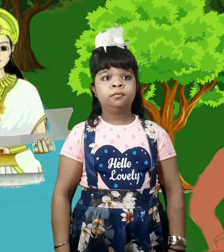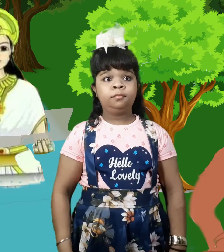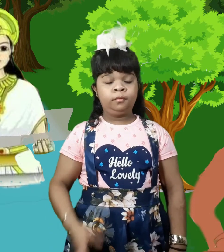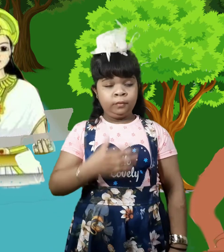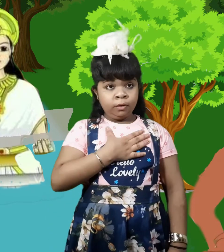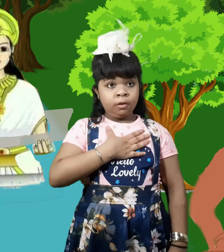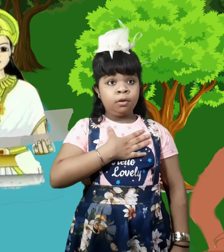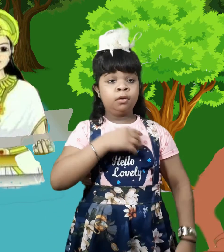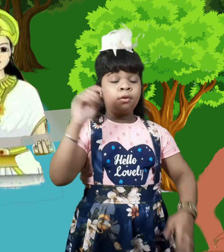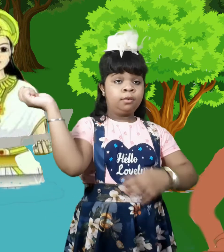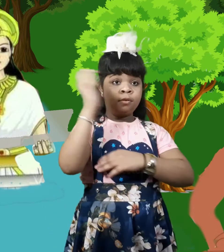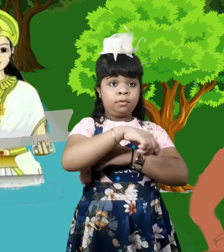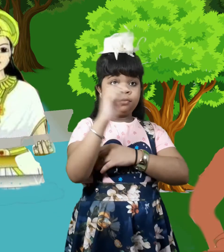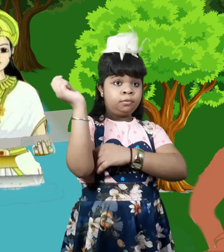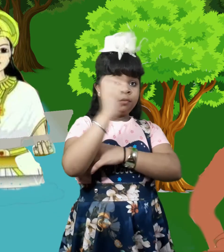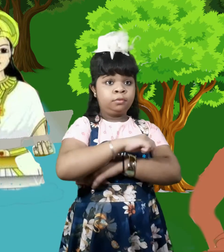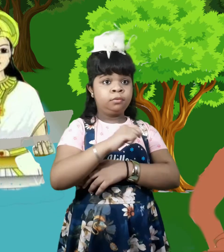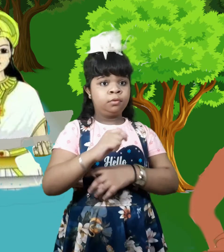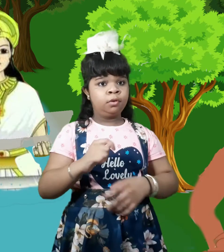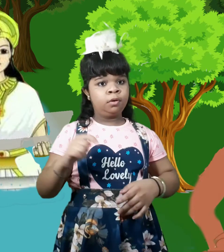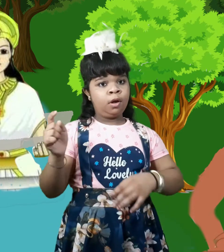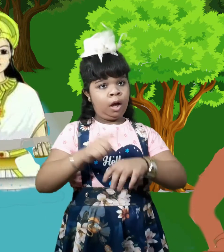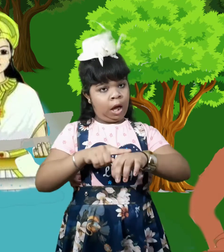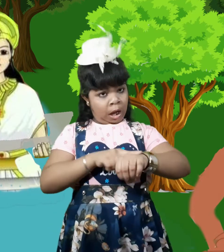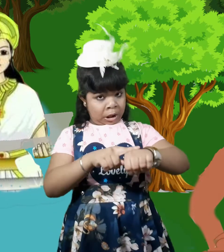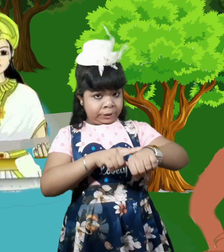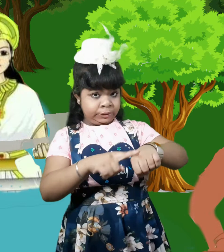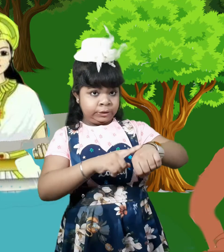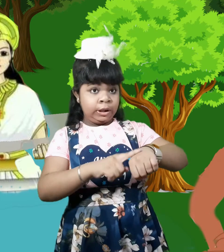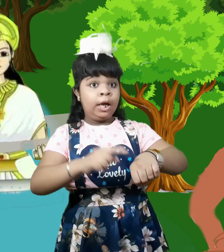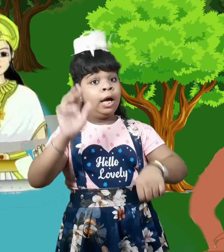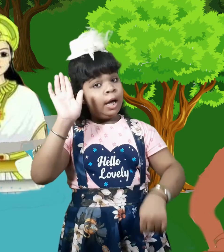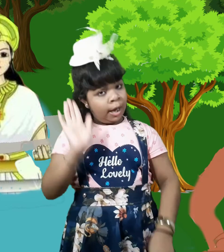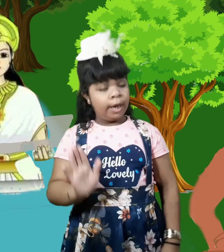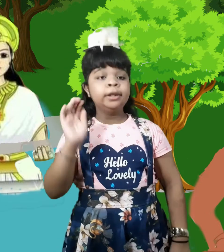मेरी कुल्हाड़ी तो लकड़ी की है।